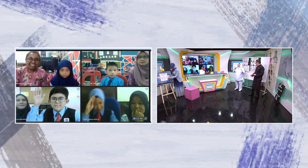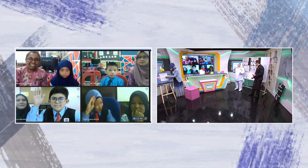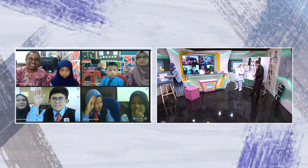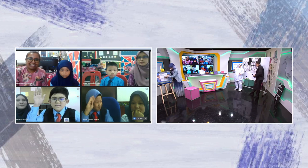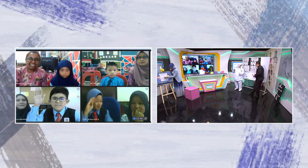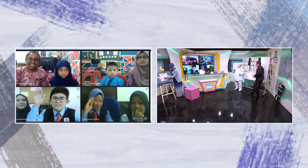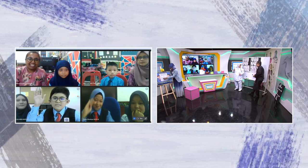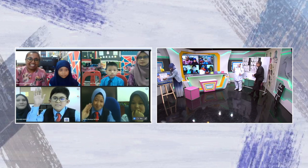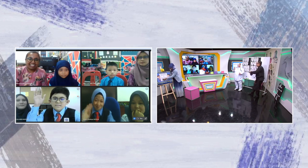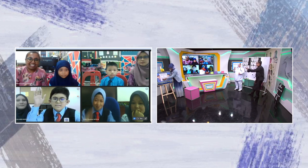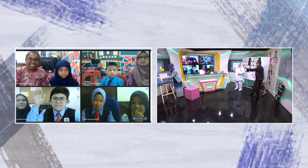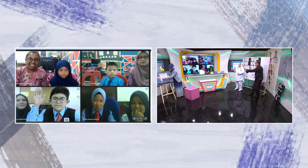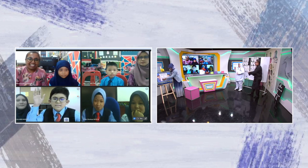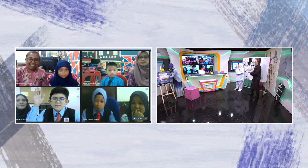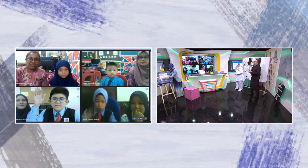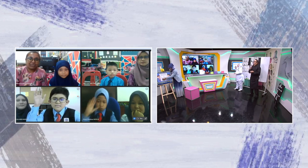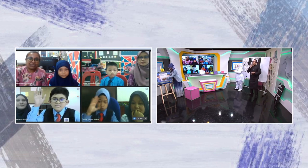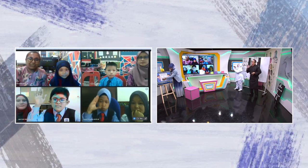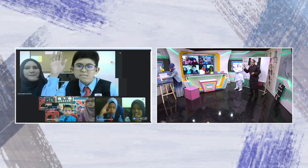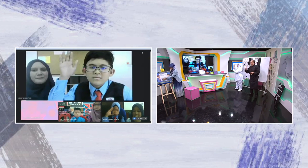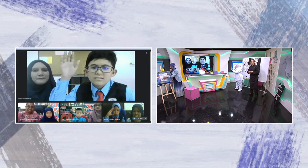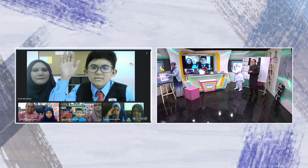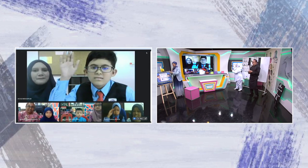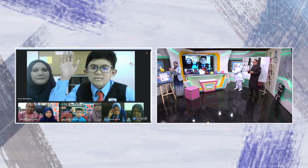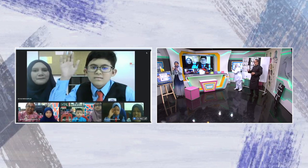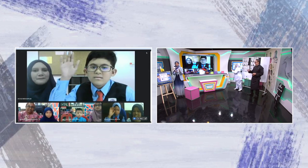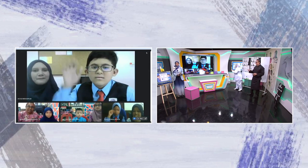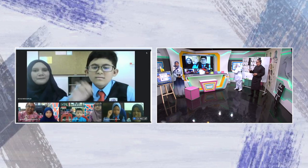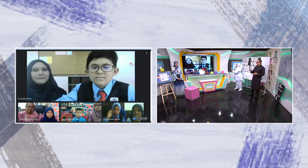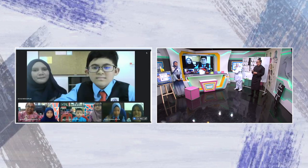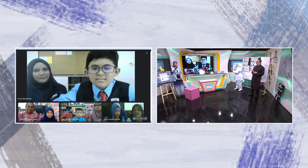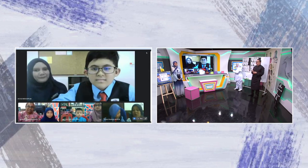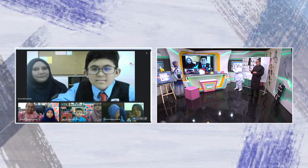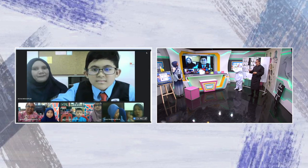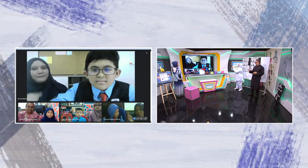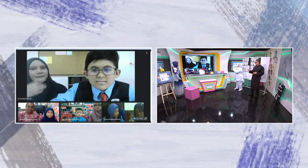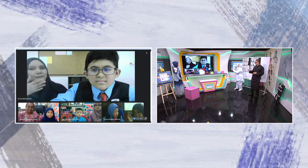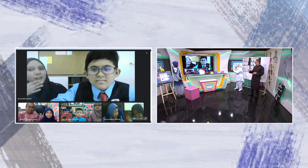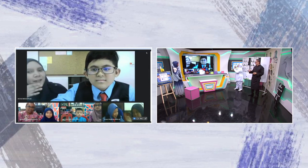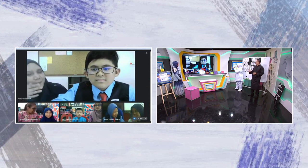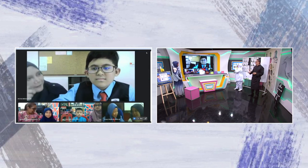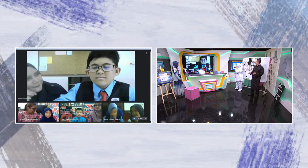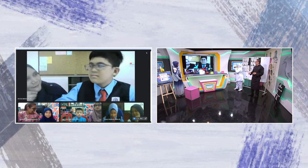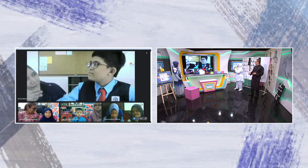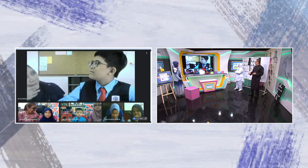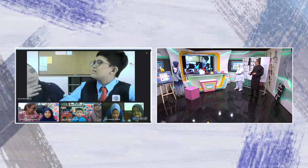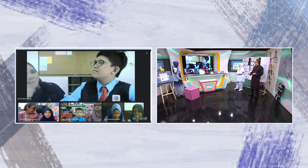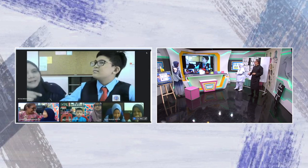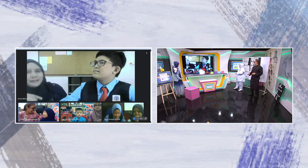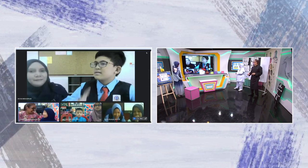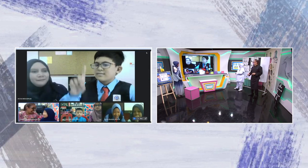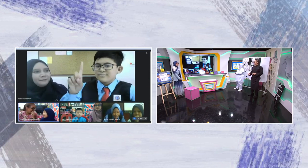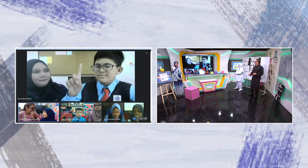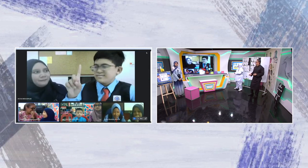Ruben nak. Ruben nak warna. Ruben pilih warna mana? Ruben mahu warna apa?